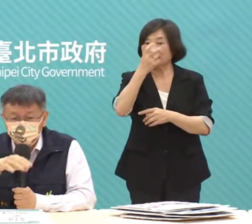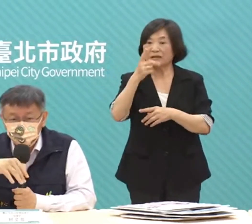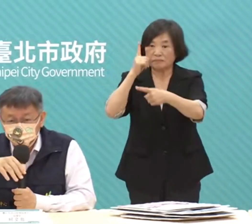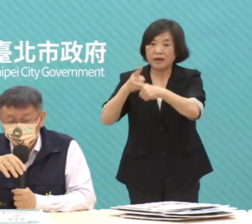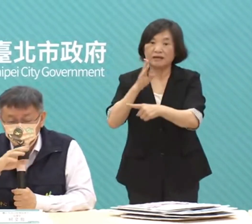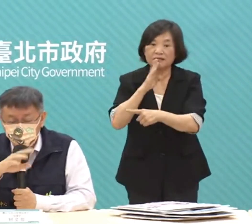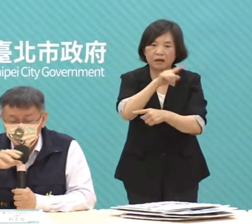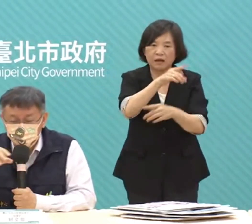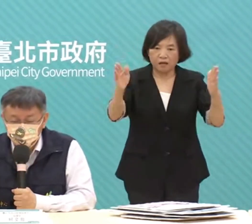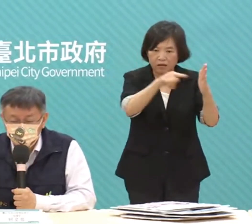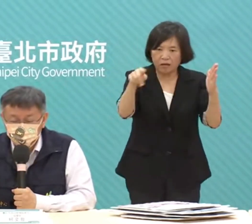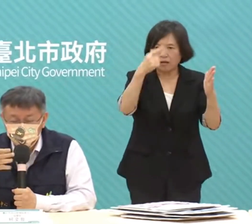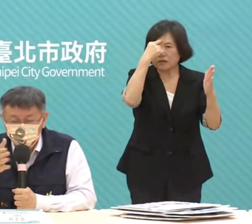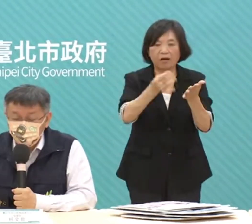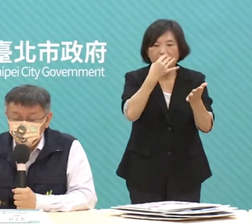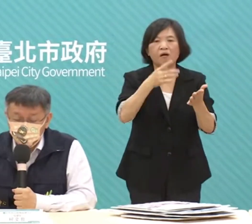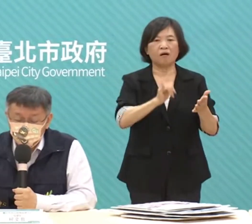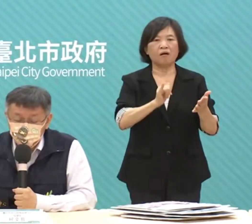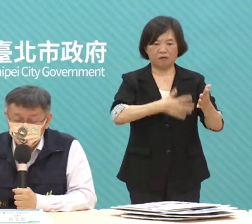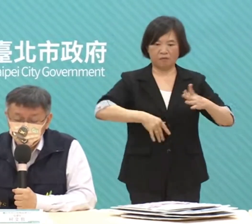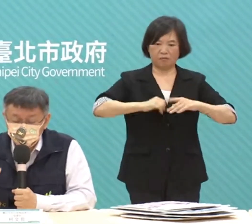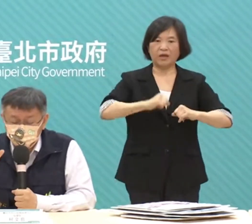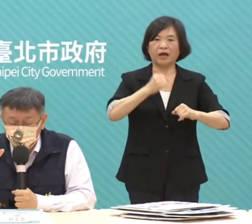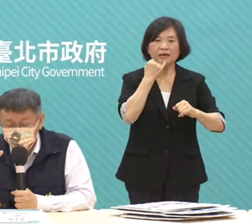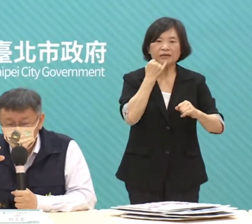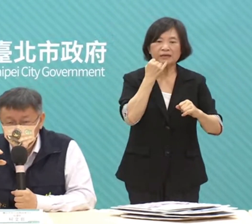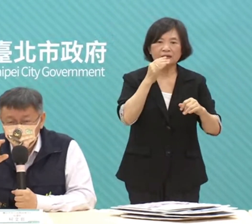这个药是这样的哦，在发病5天之内，他说是这样的哦。